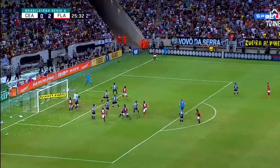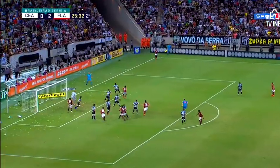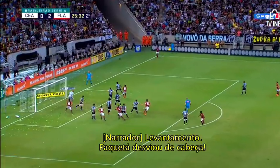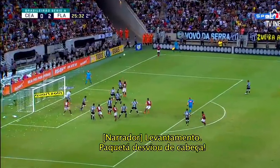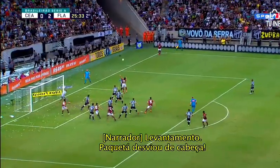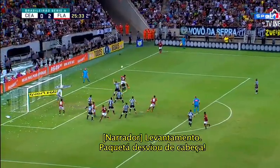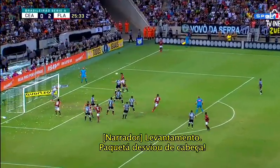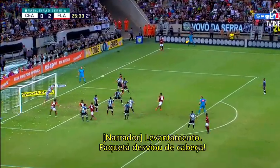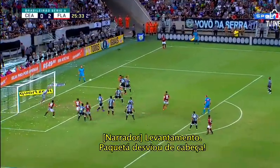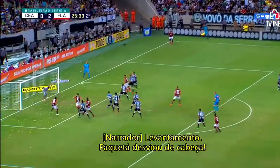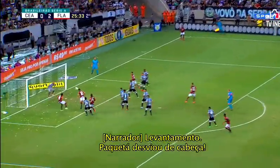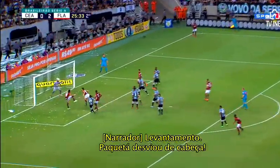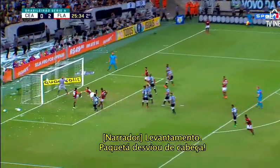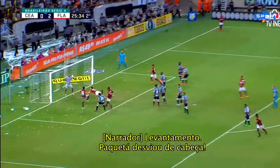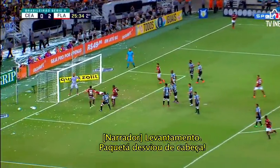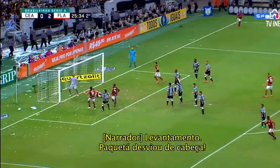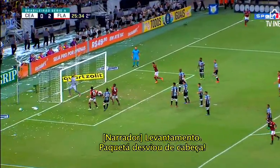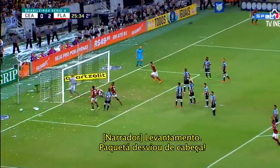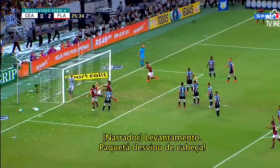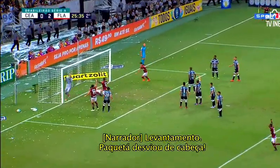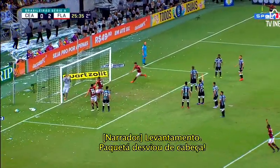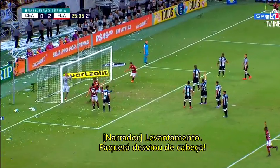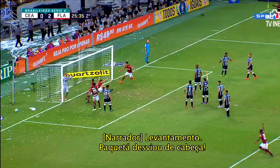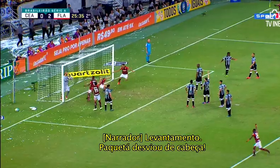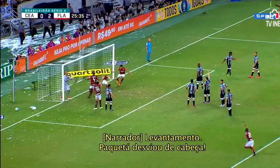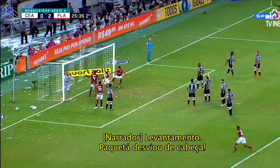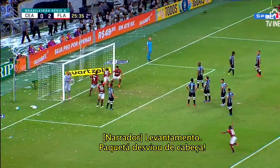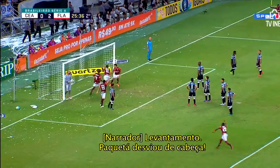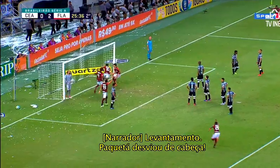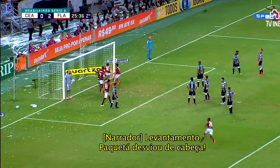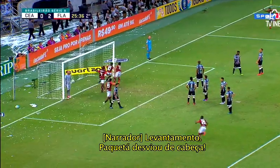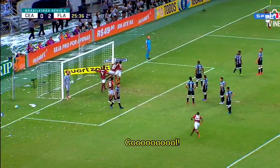Gol! Levantamento, Paquetá, desvio de cabeça!